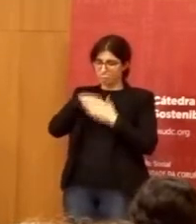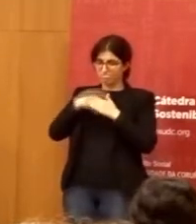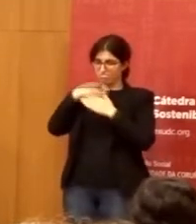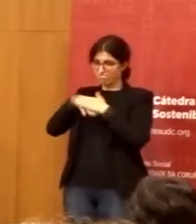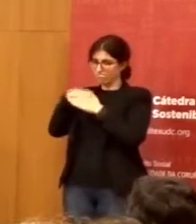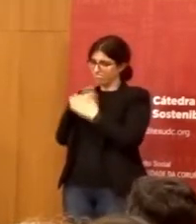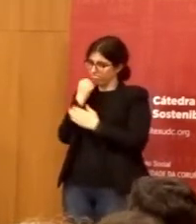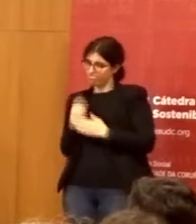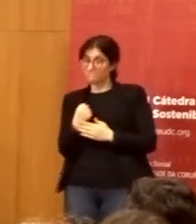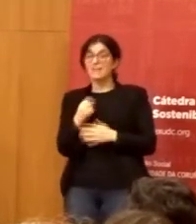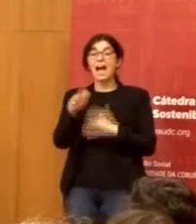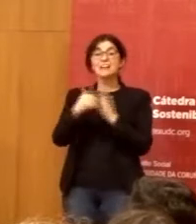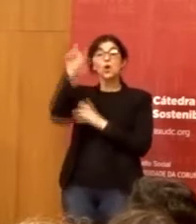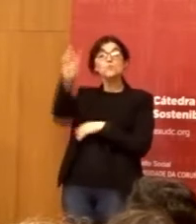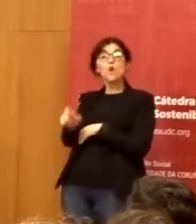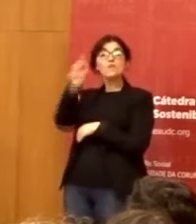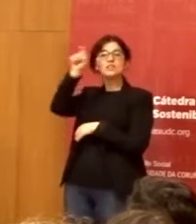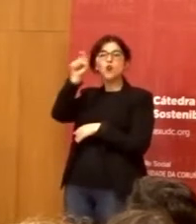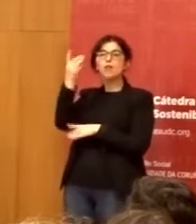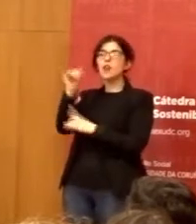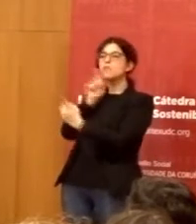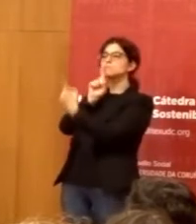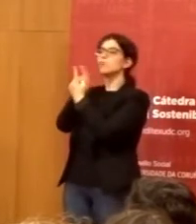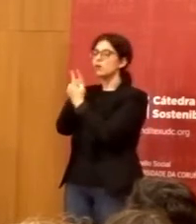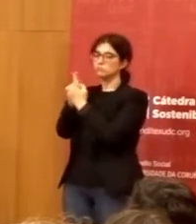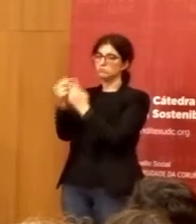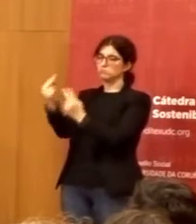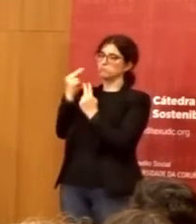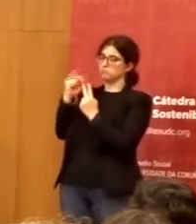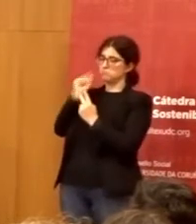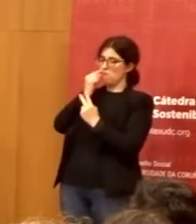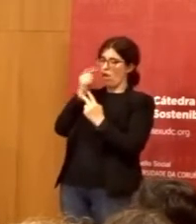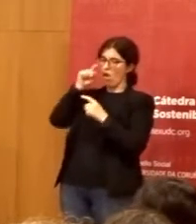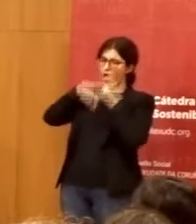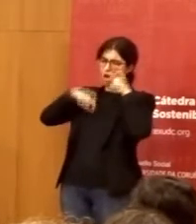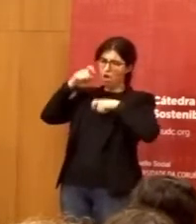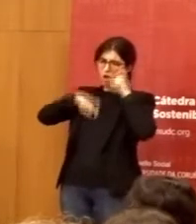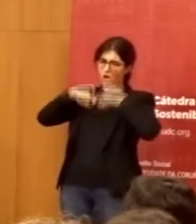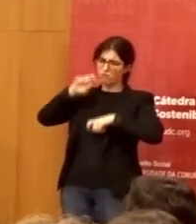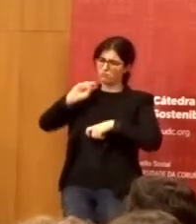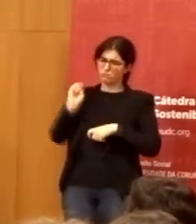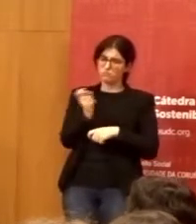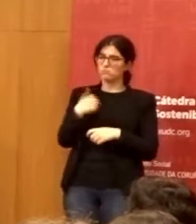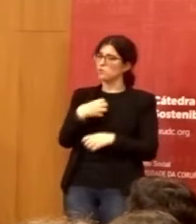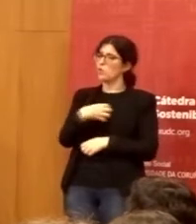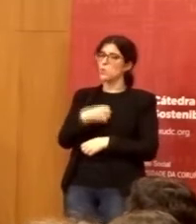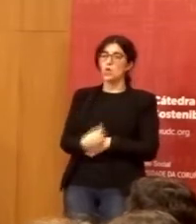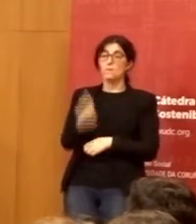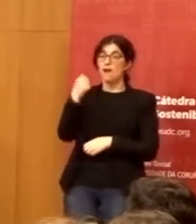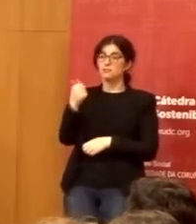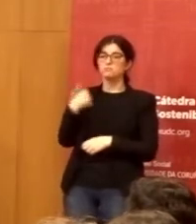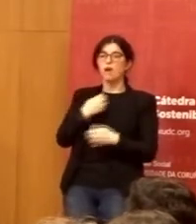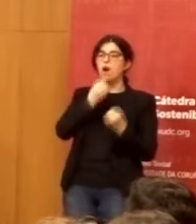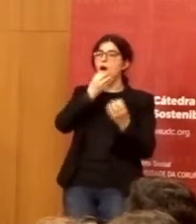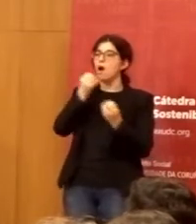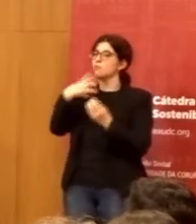uno de los profesores me encontró en mitad del pasillo, llorando. Yo no podía más. Yo nunca quise contar nada por el miedo a